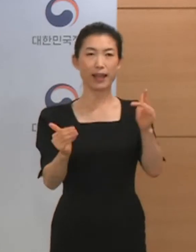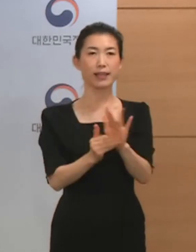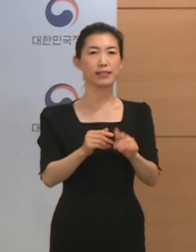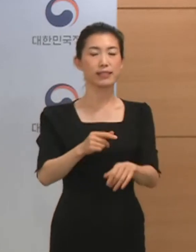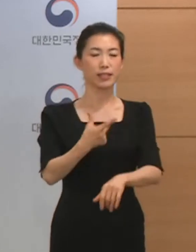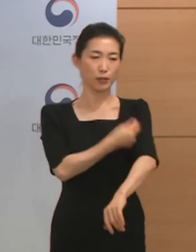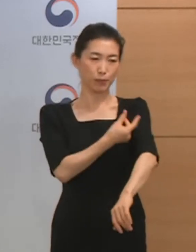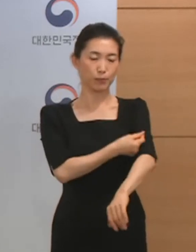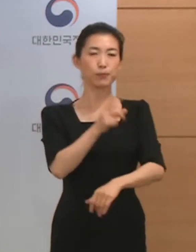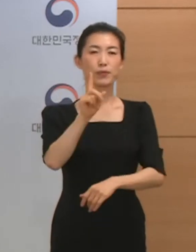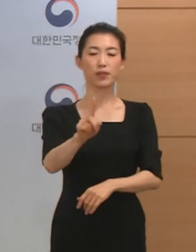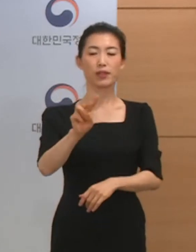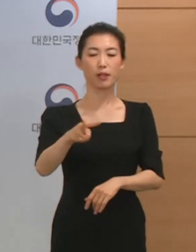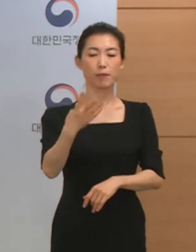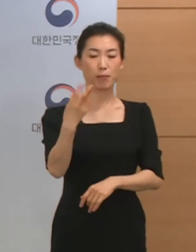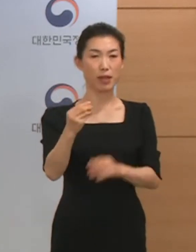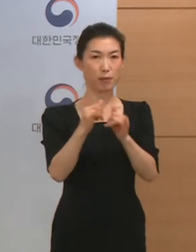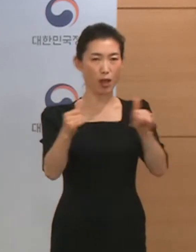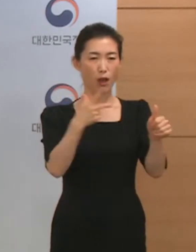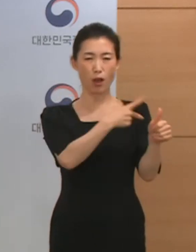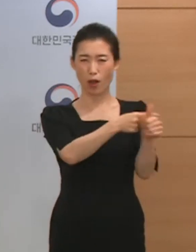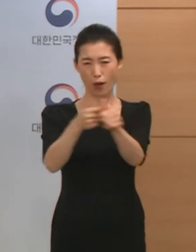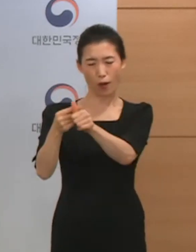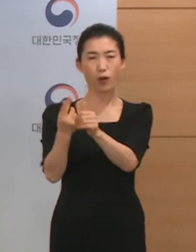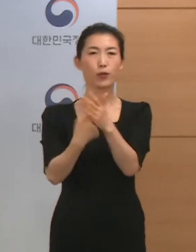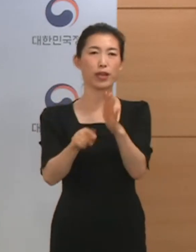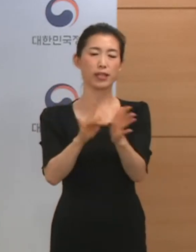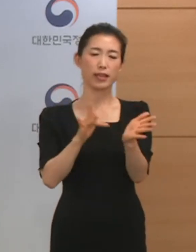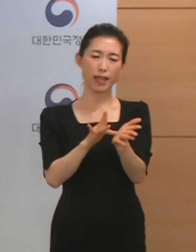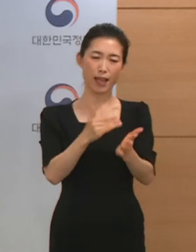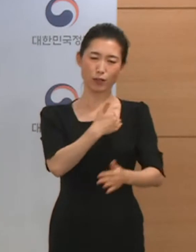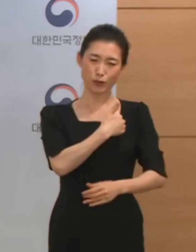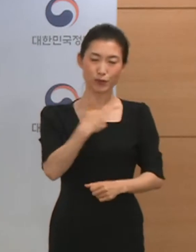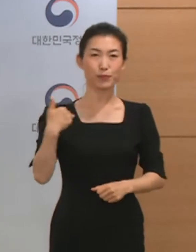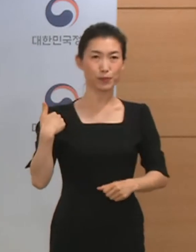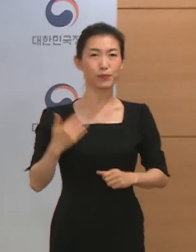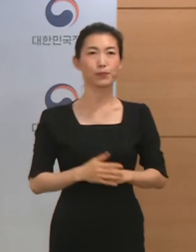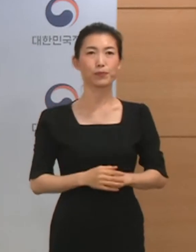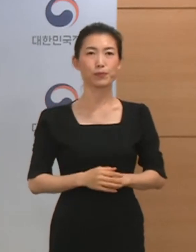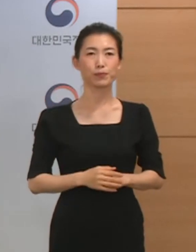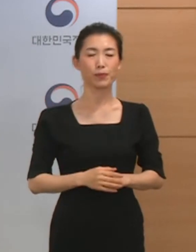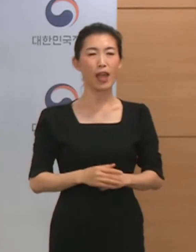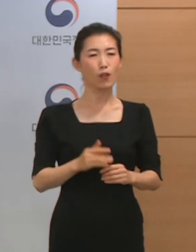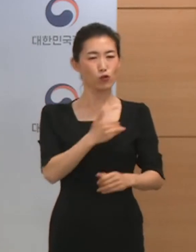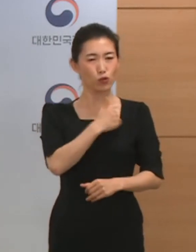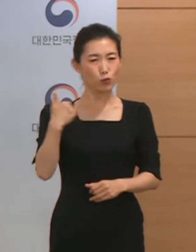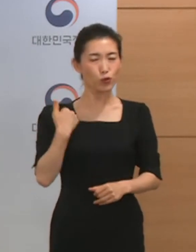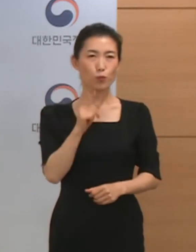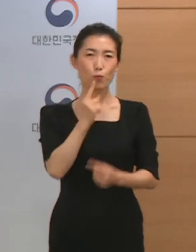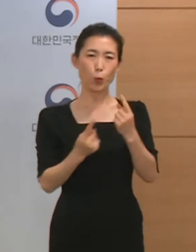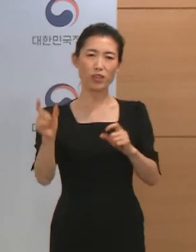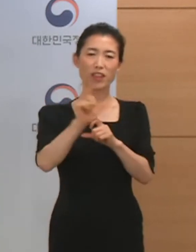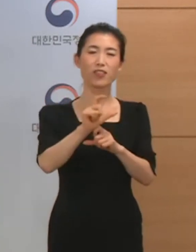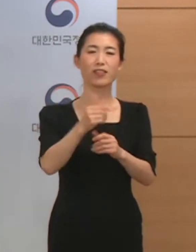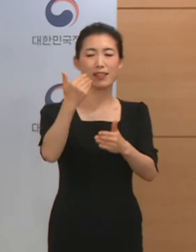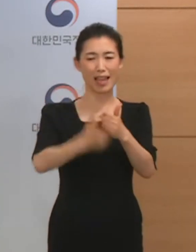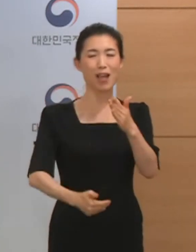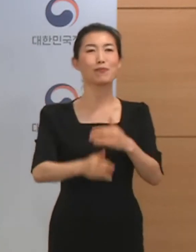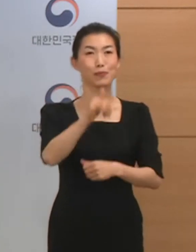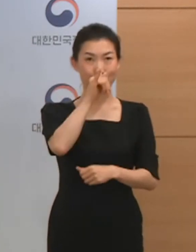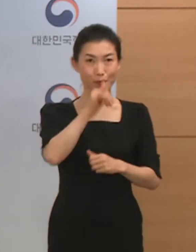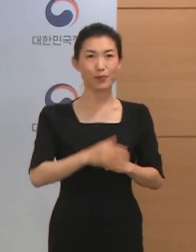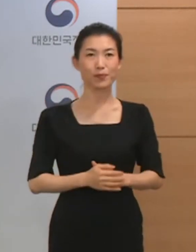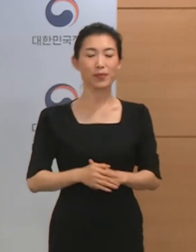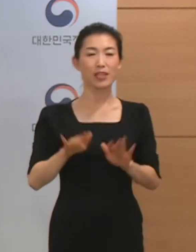명 접종을 위한 백신의 공급은 충분합니다. 오히려 약간 더 여력이 있습니다. 이제는